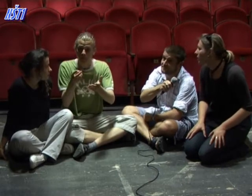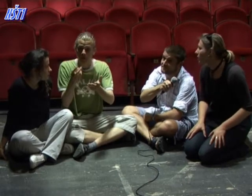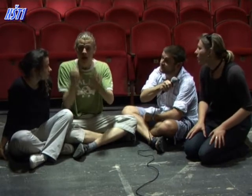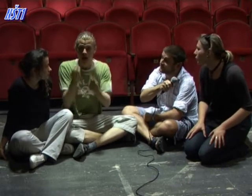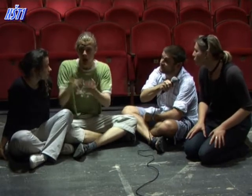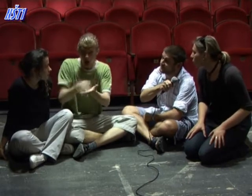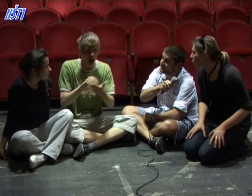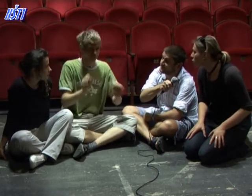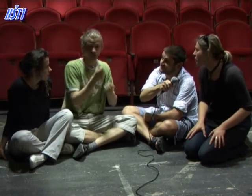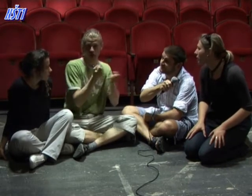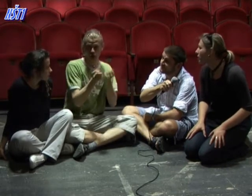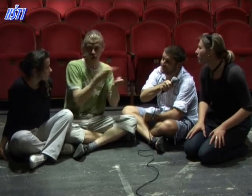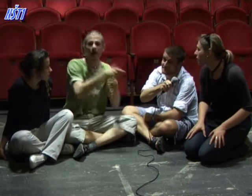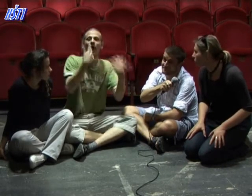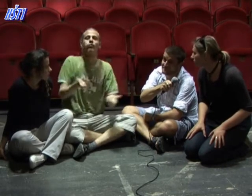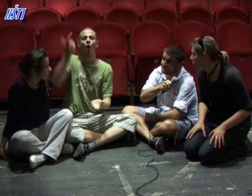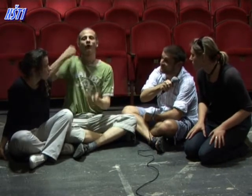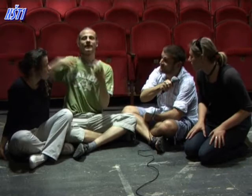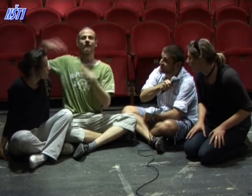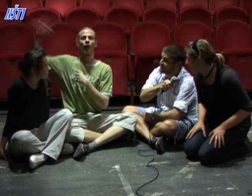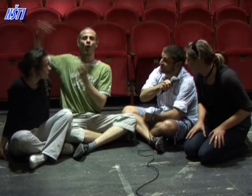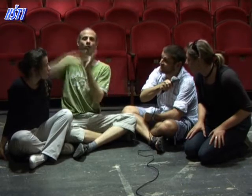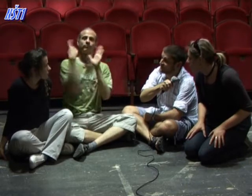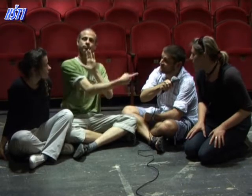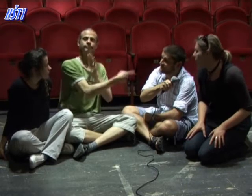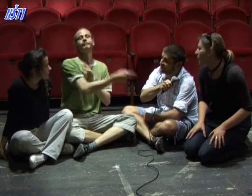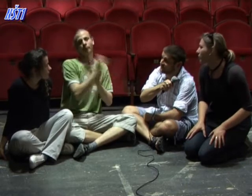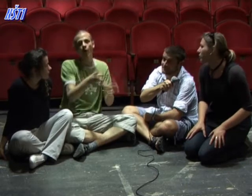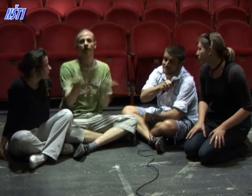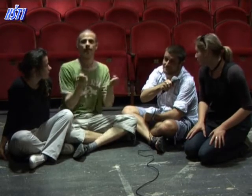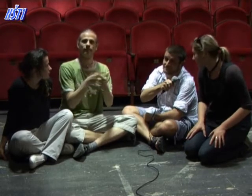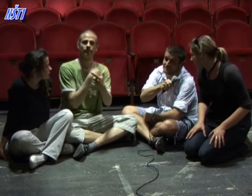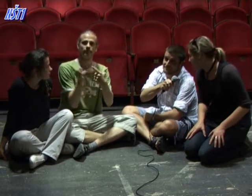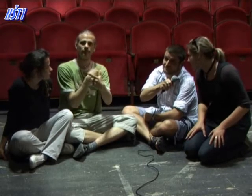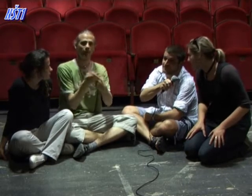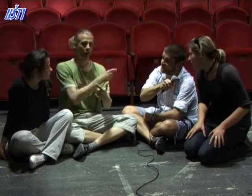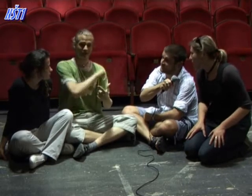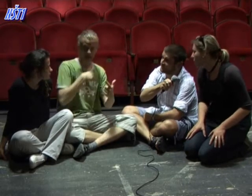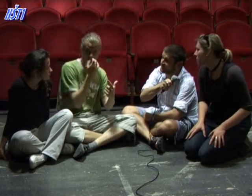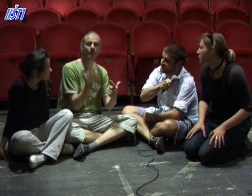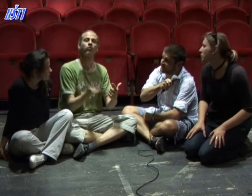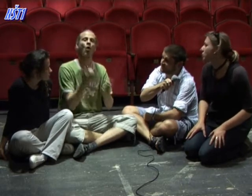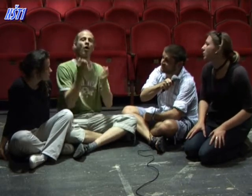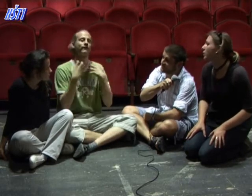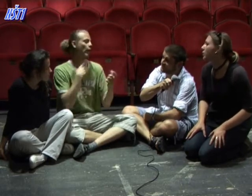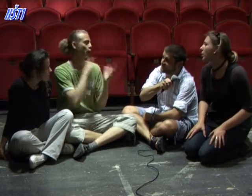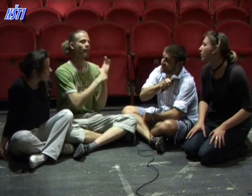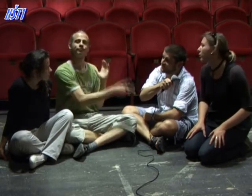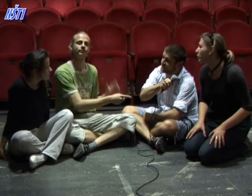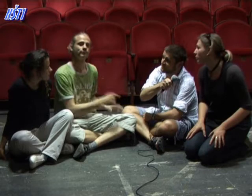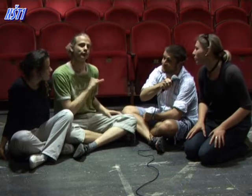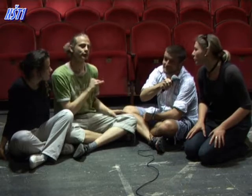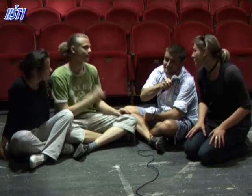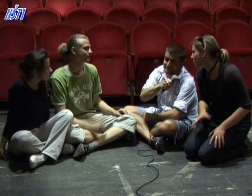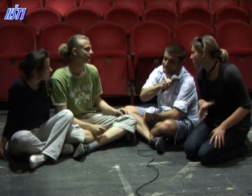nápad tlumočit tohle představení? Vy sám jste s tím nápadem přišli,